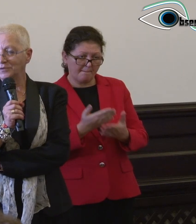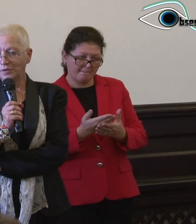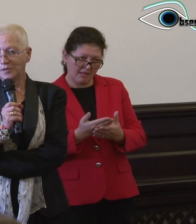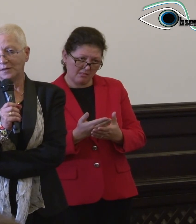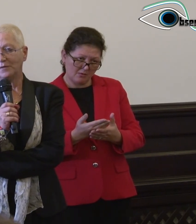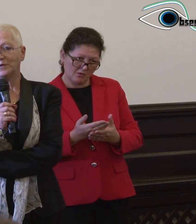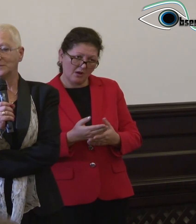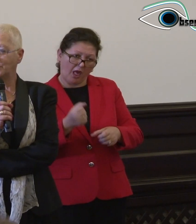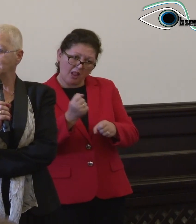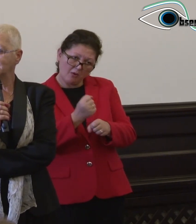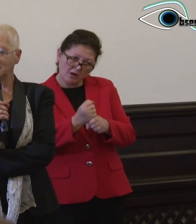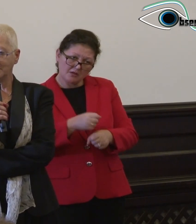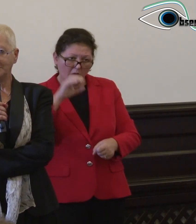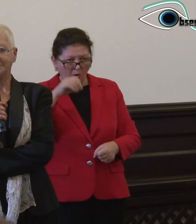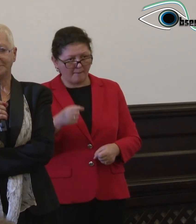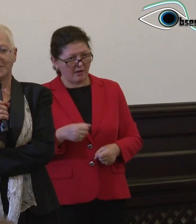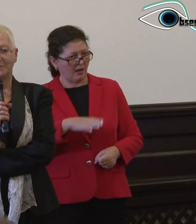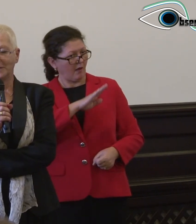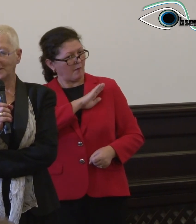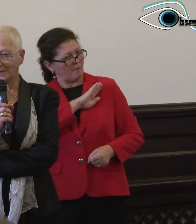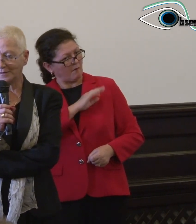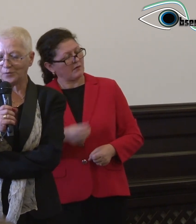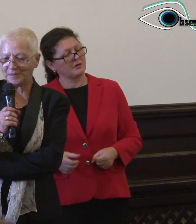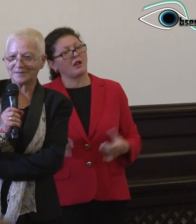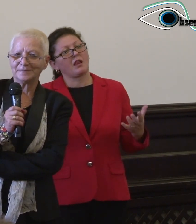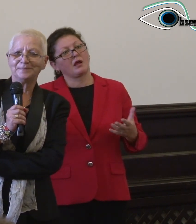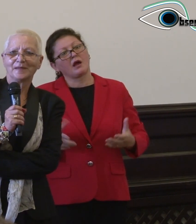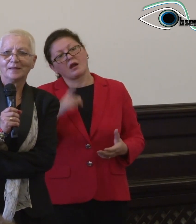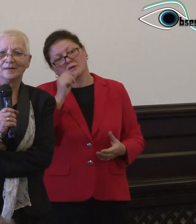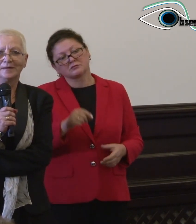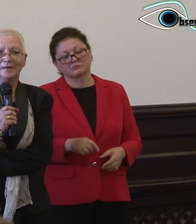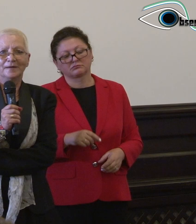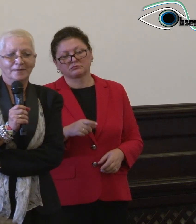Mulțumim pentru colaborarea directă de fiecare dată, nu am avut nevoie de instituția dumneavoastră. Pentru că există profesioniști care ne-au răspuns de fiecare dată sau de